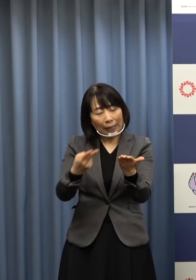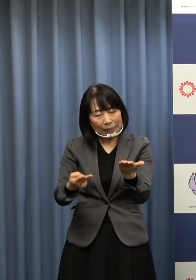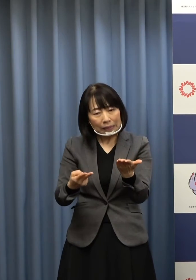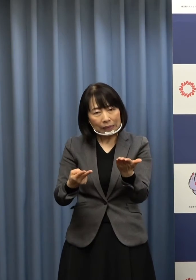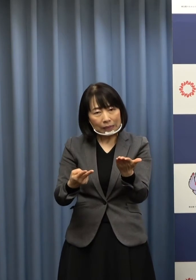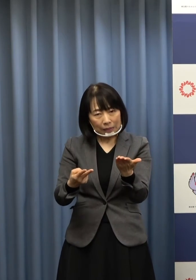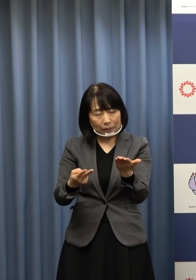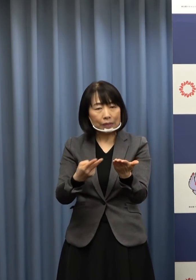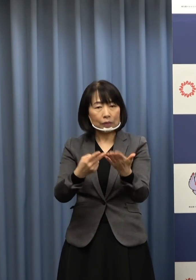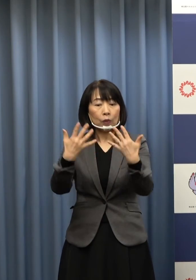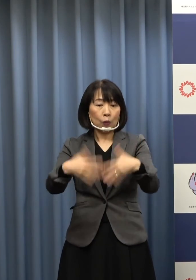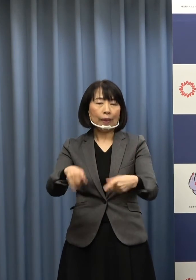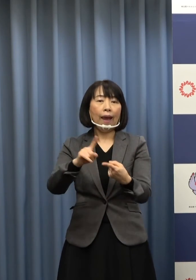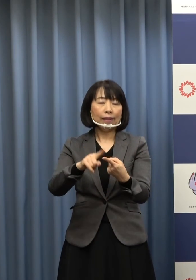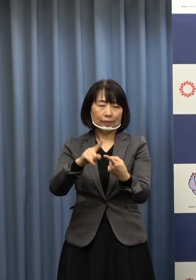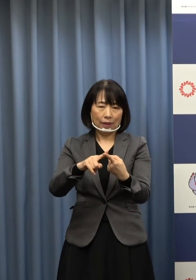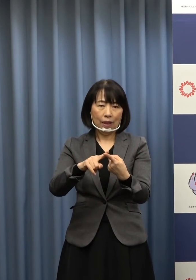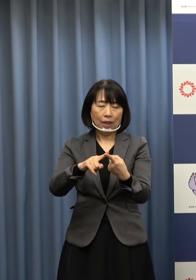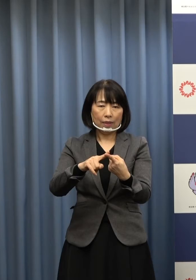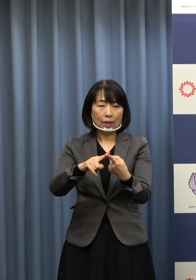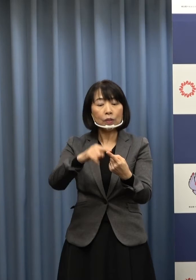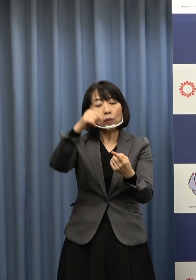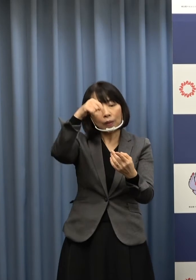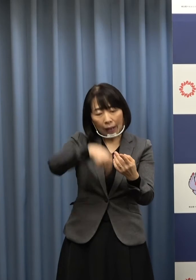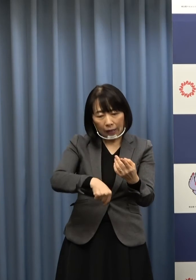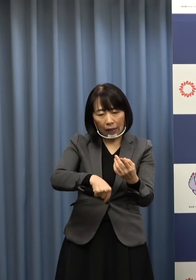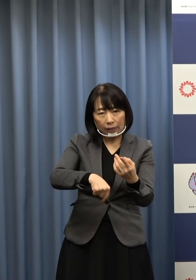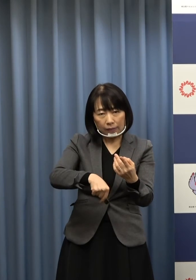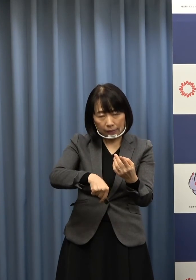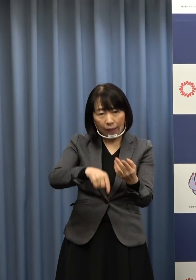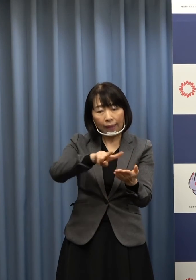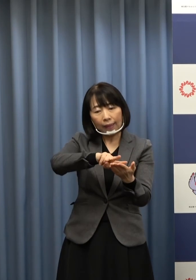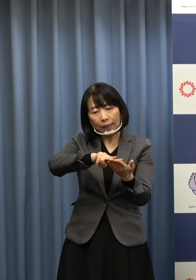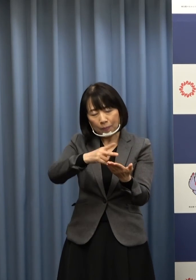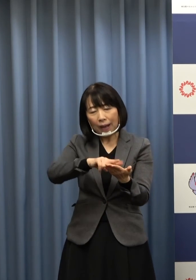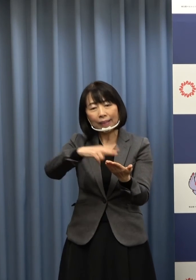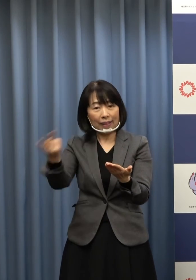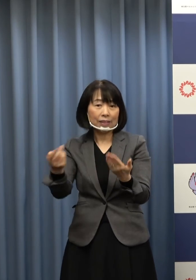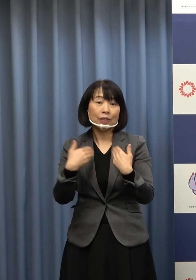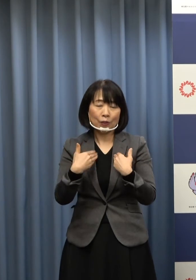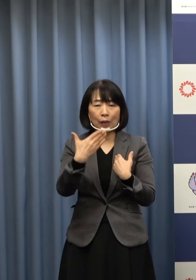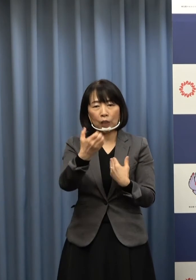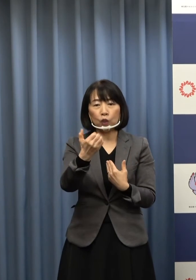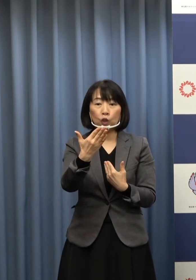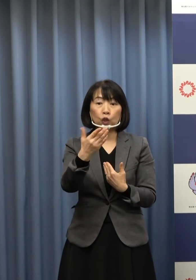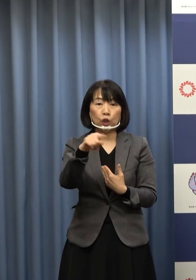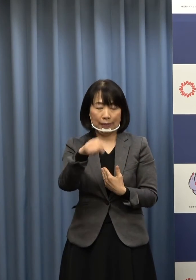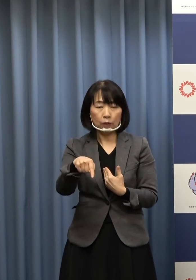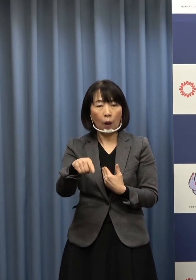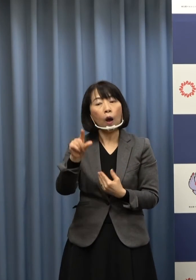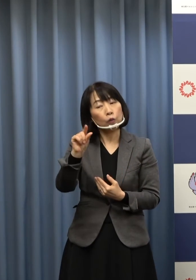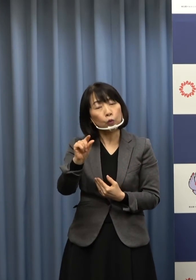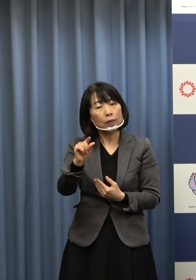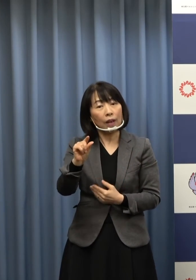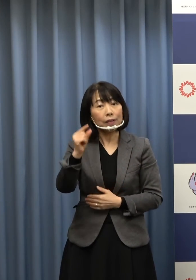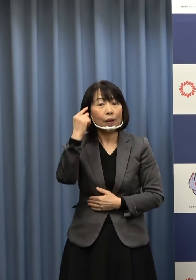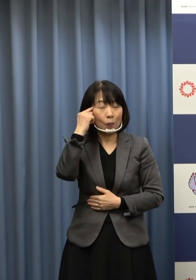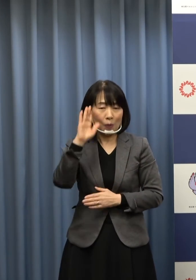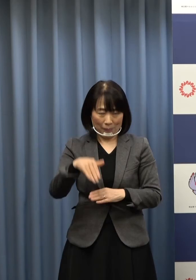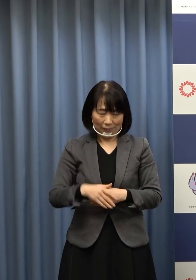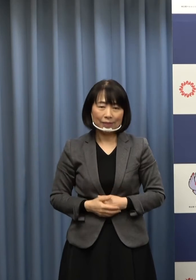、その中で転院が望ましいとした人が約100人、99人ですね。これも正直少ないと思ってますし、その中